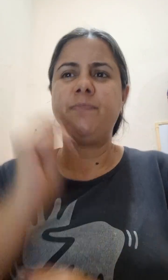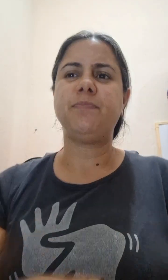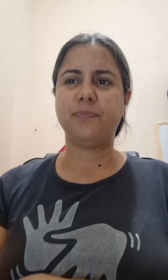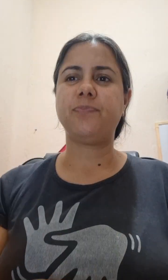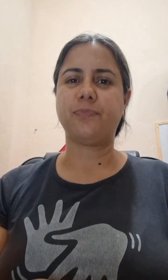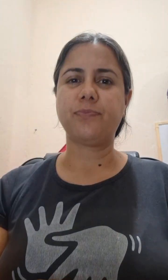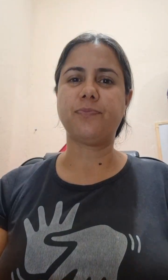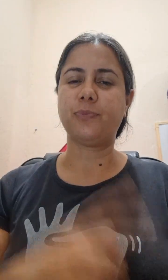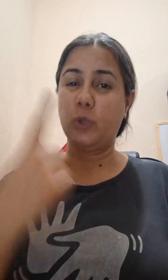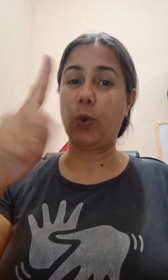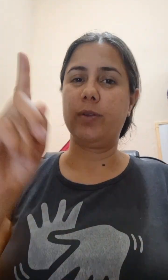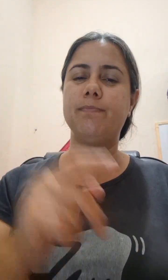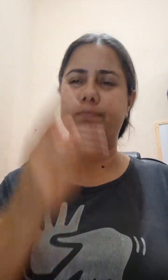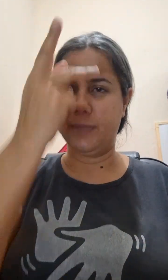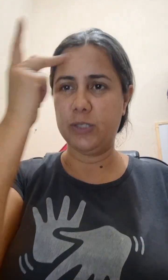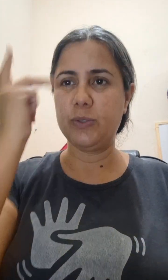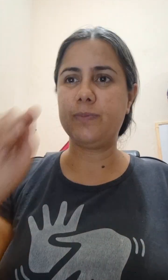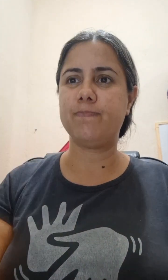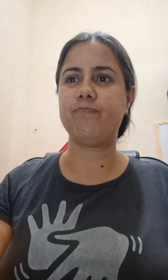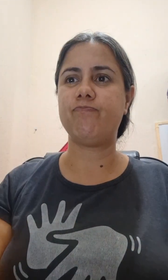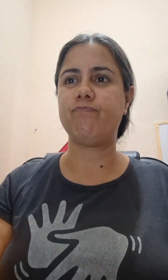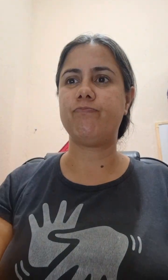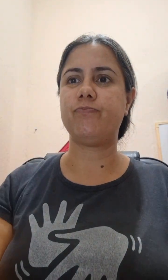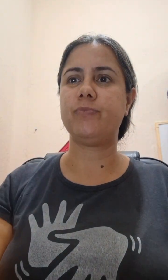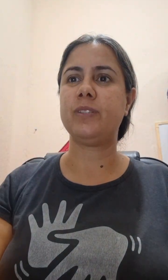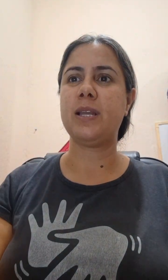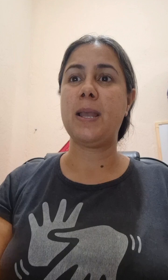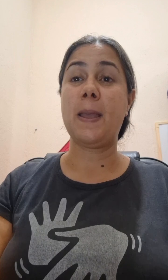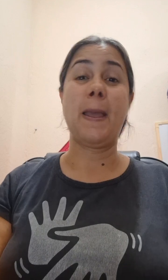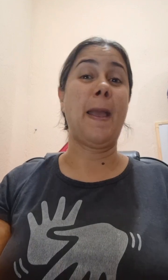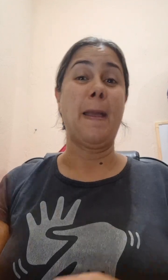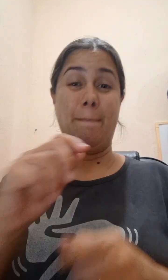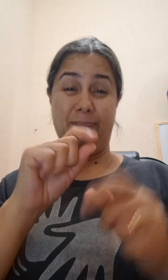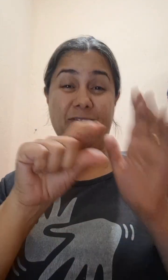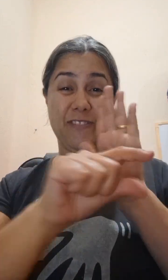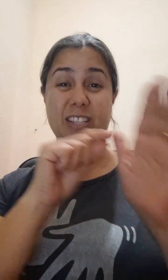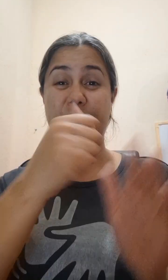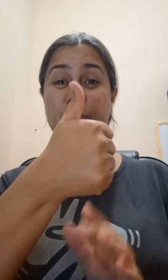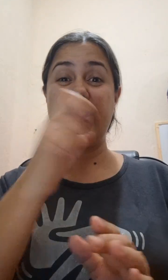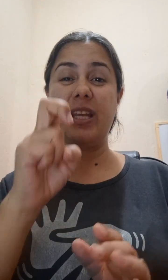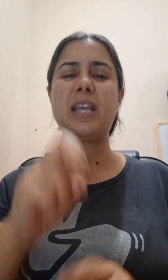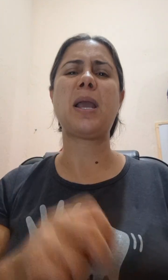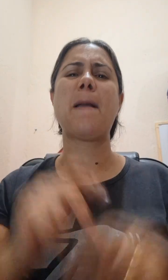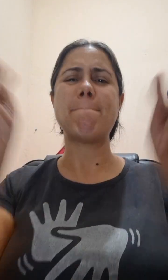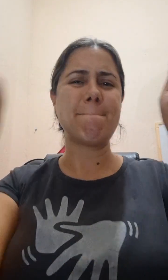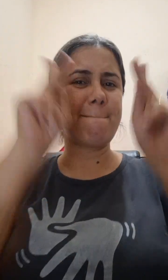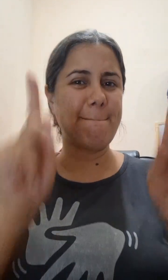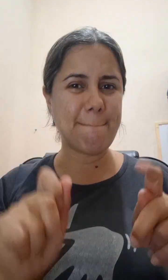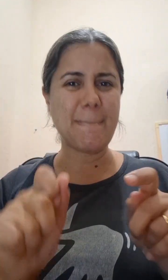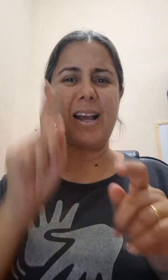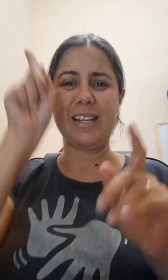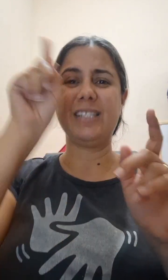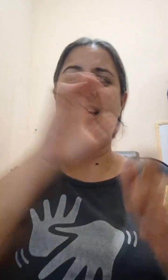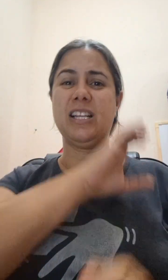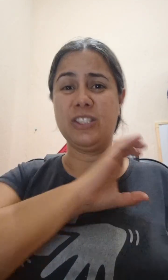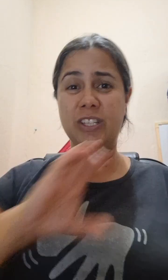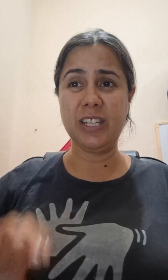junto, das pessoas juntas. E o versículo 15? fala que a paz